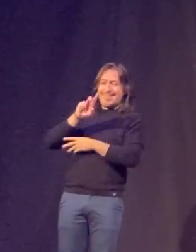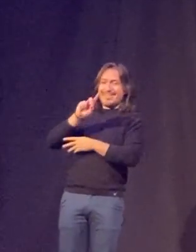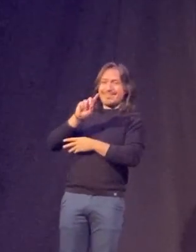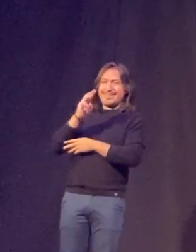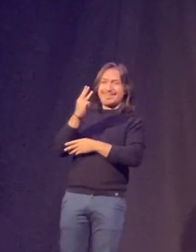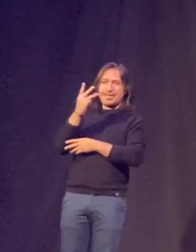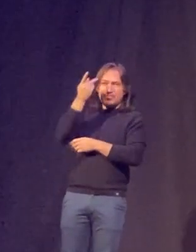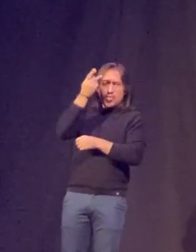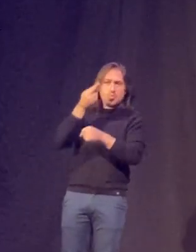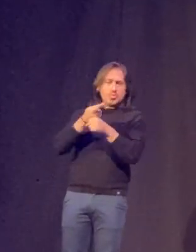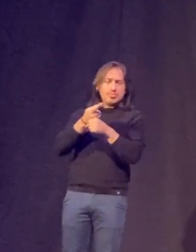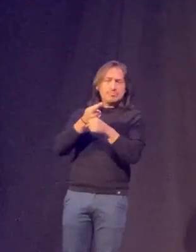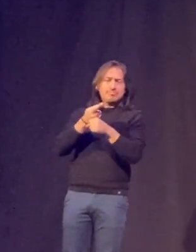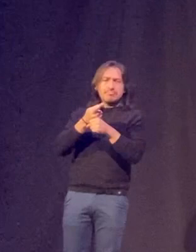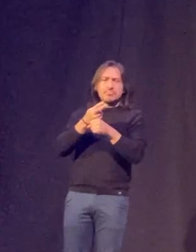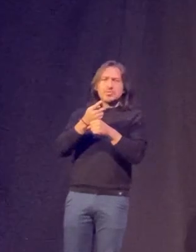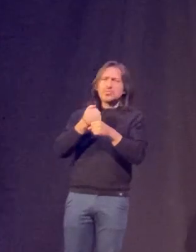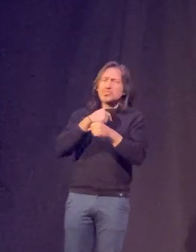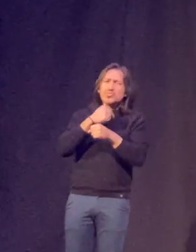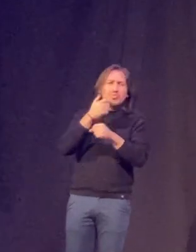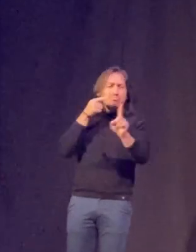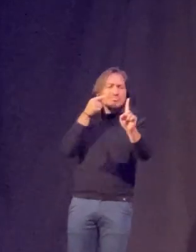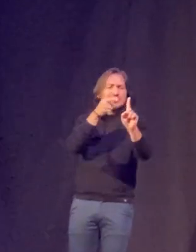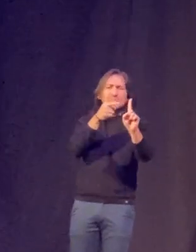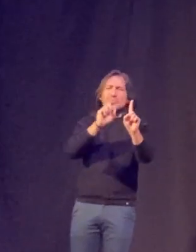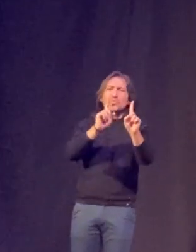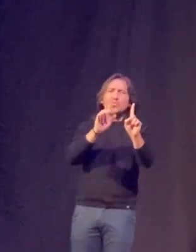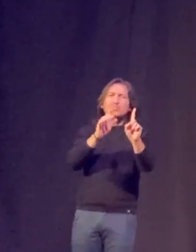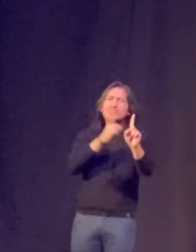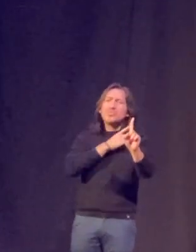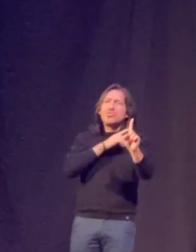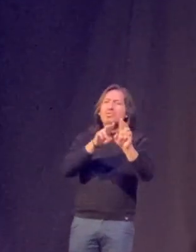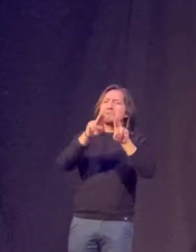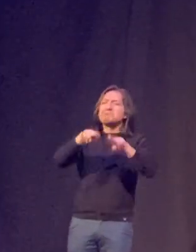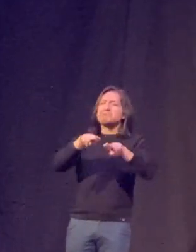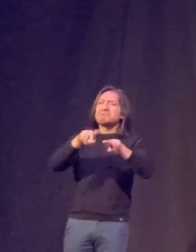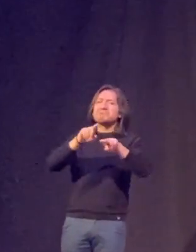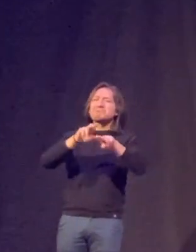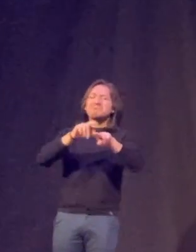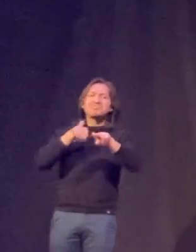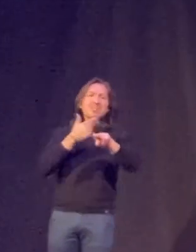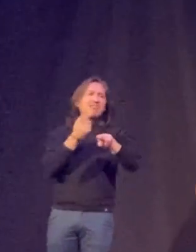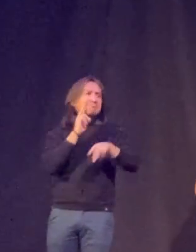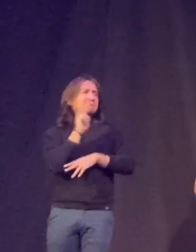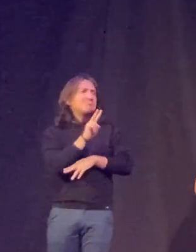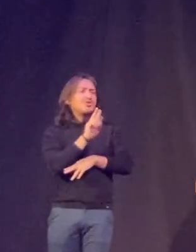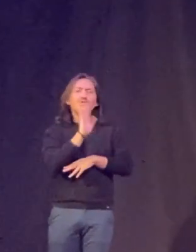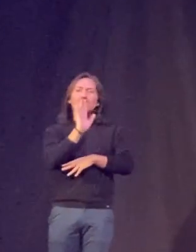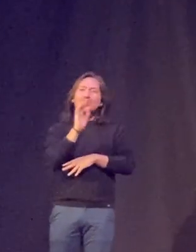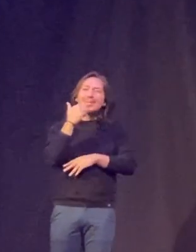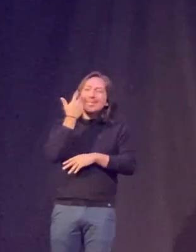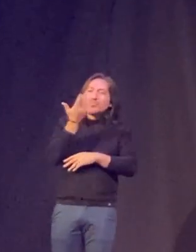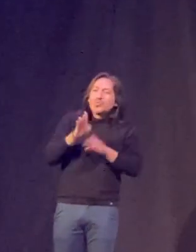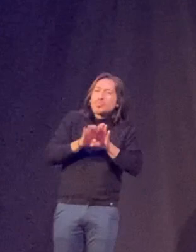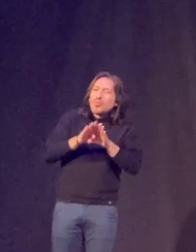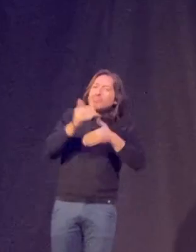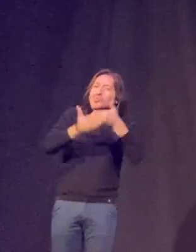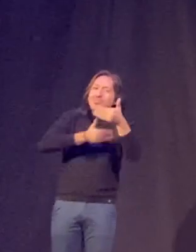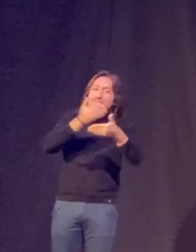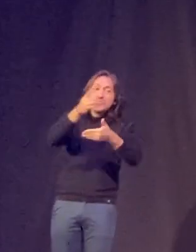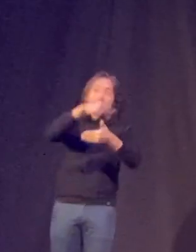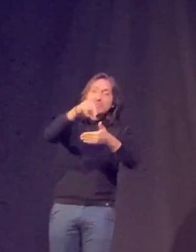mucho en que no nada más se trate del producto que les vamos a enseñar cuando estén sentados ahí, sino del proceso, enfocarnos en el